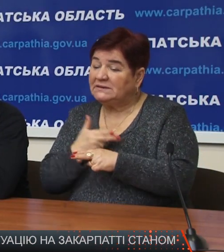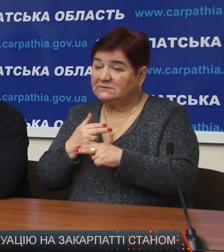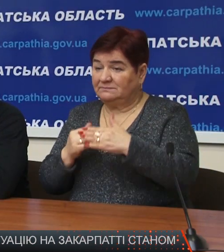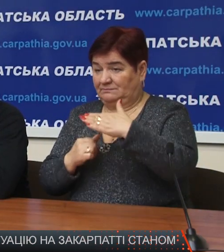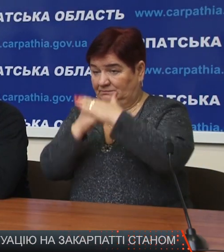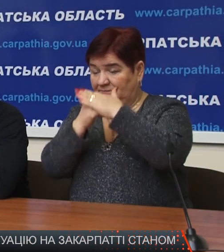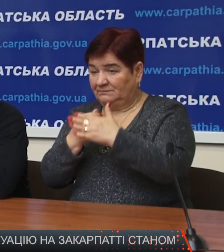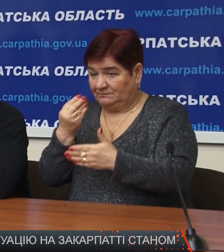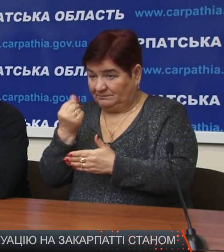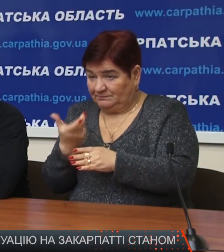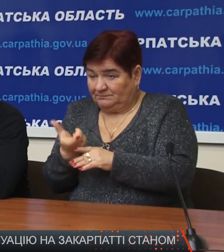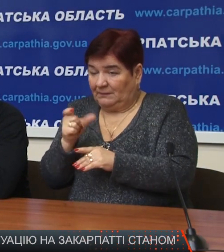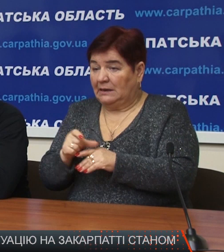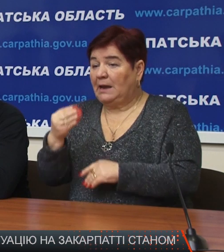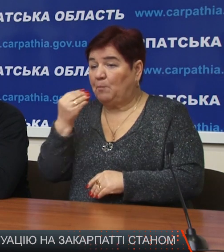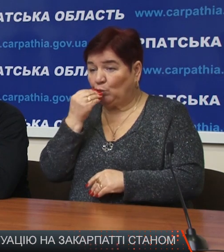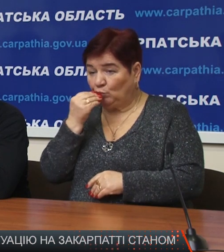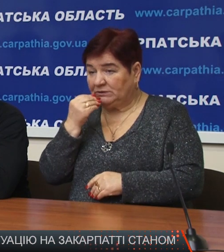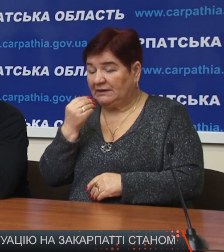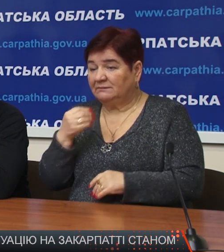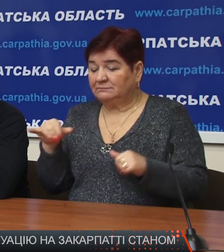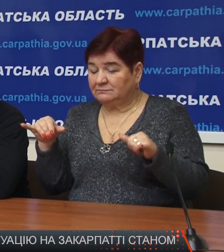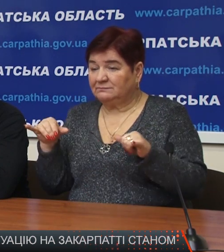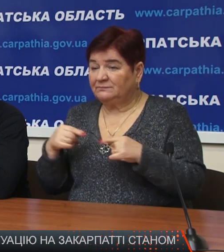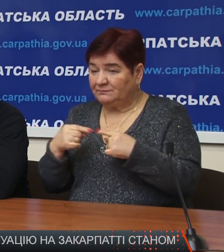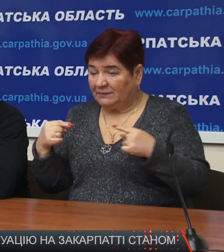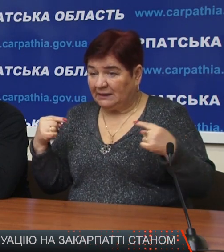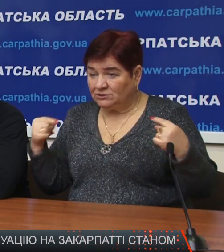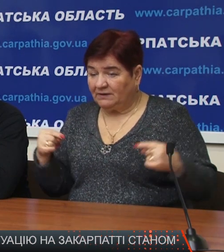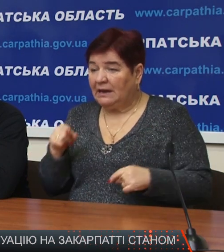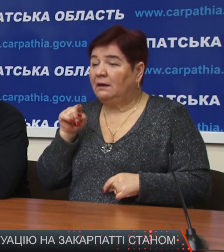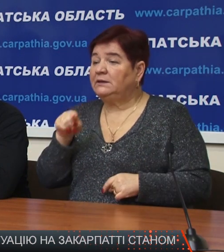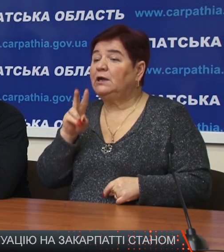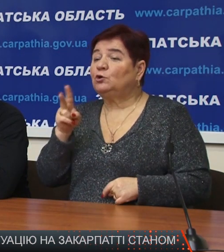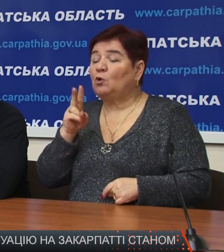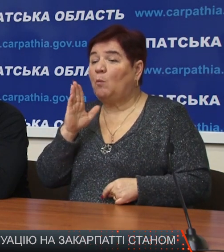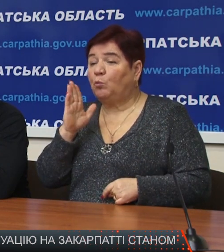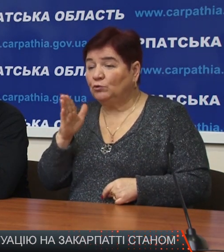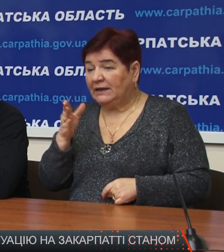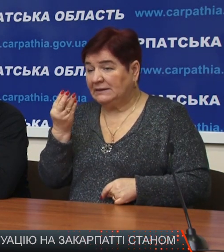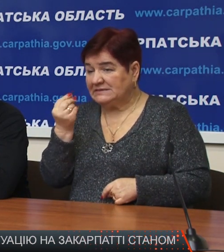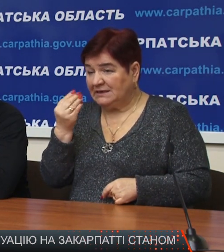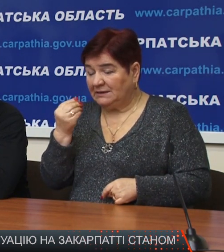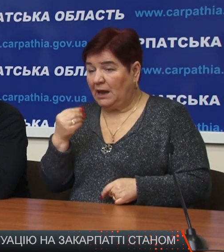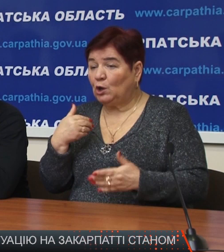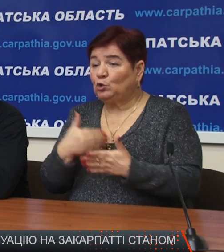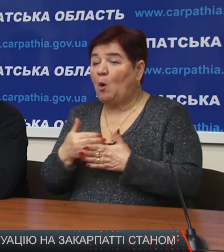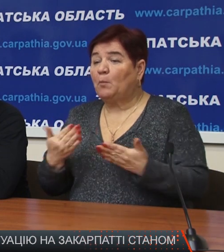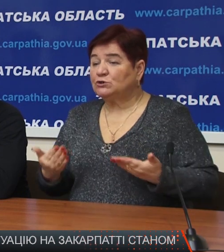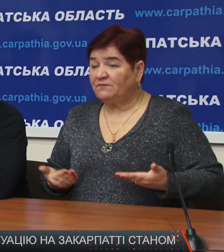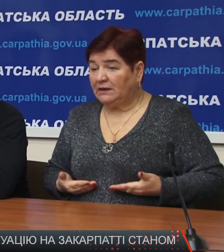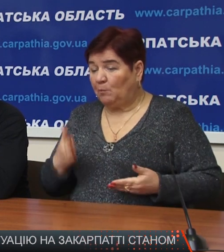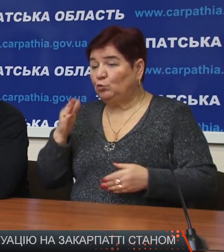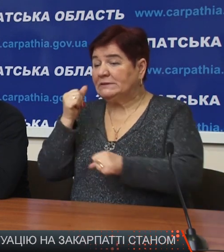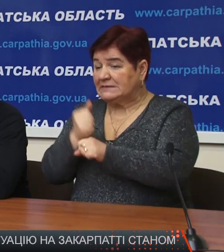ціни на продукти харчування, ті, хто буде ставити безпідставні ціни щодо проживання і буде на